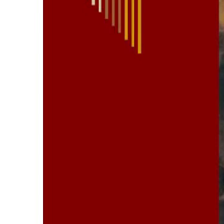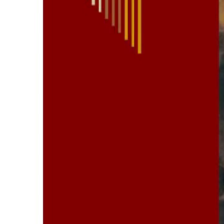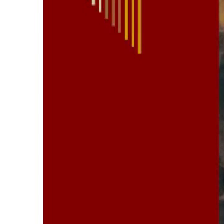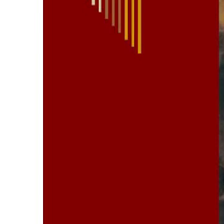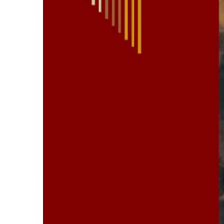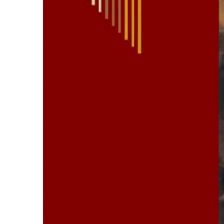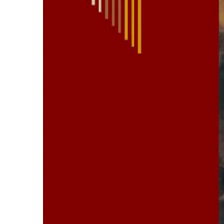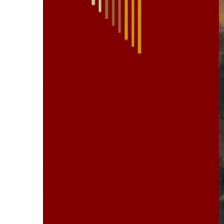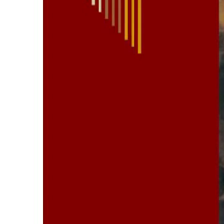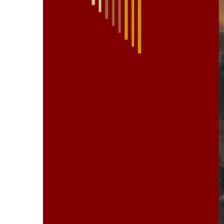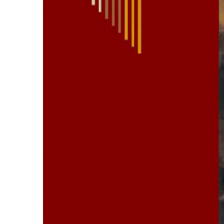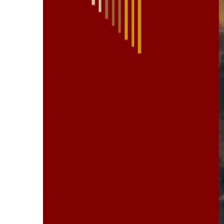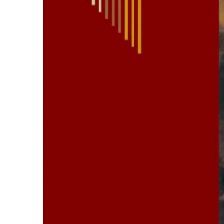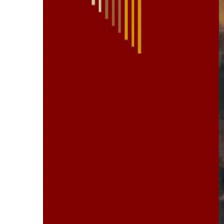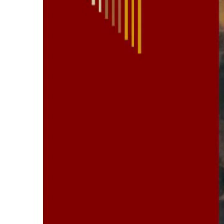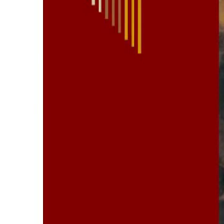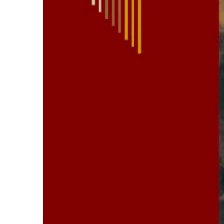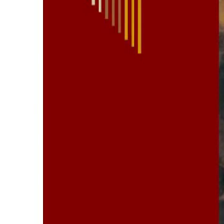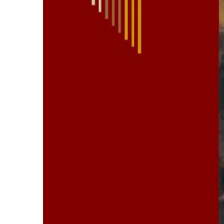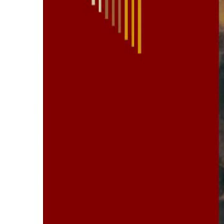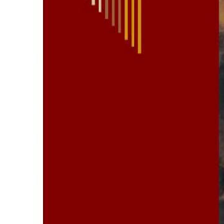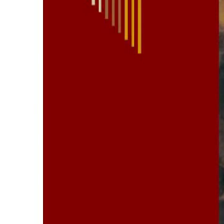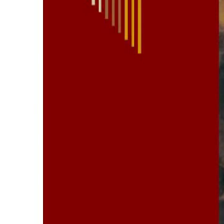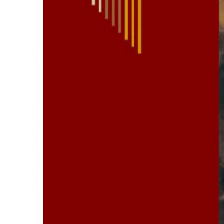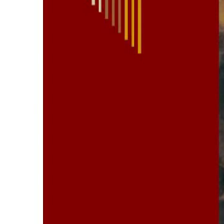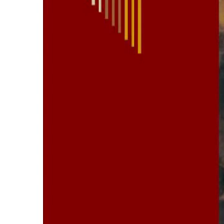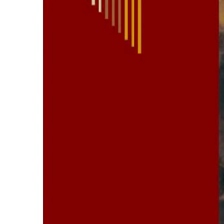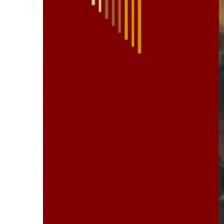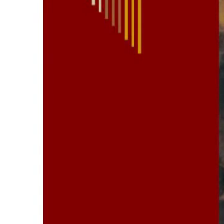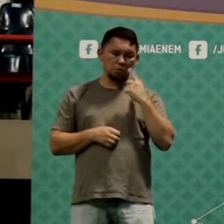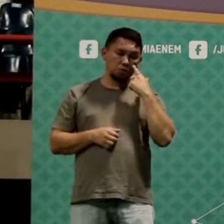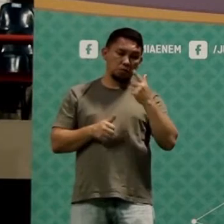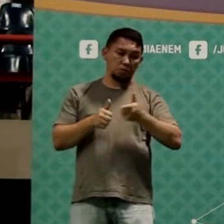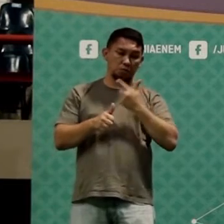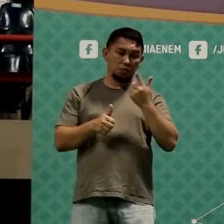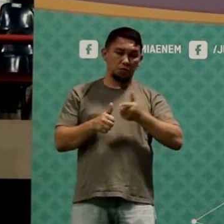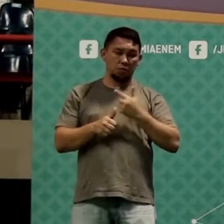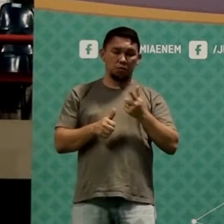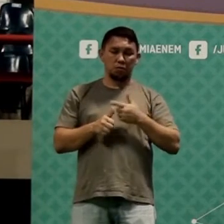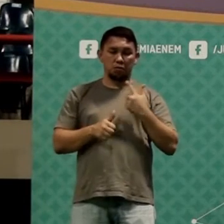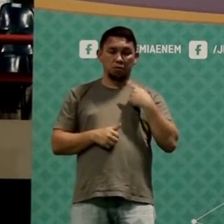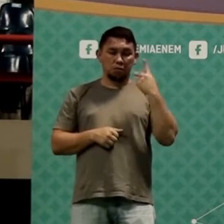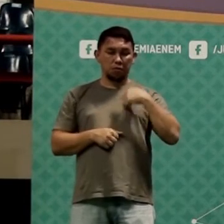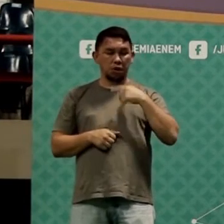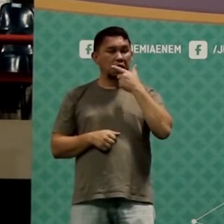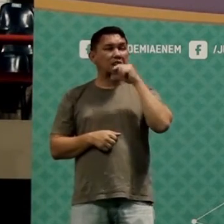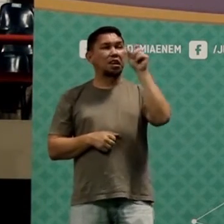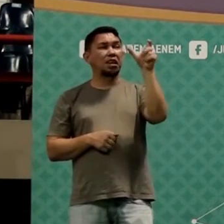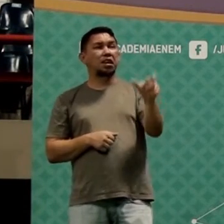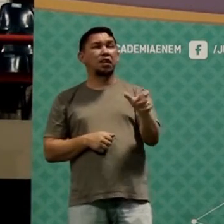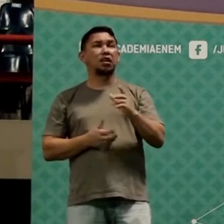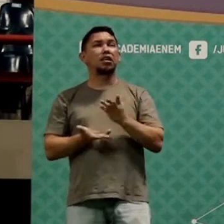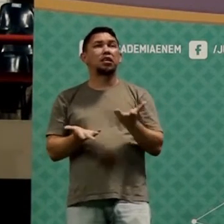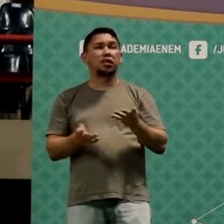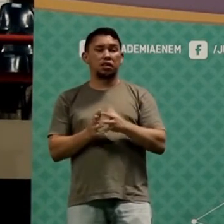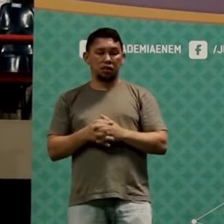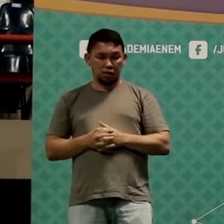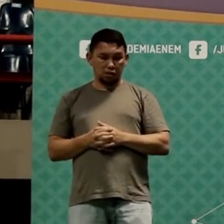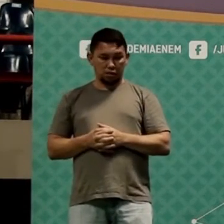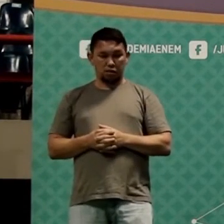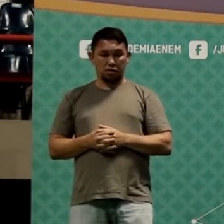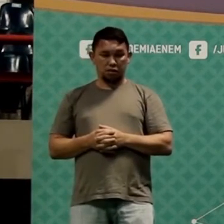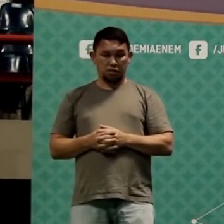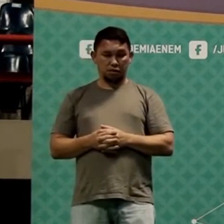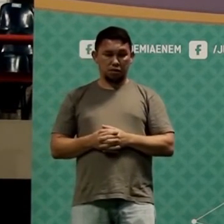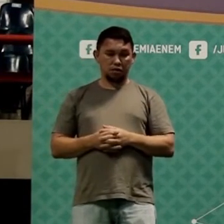o grande nó dessa obra? O nó da obra, primeiro foi que passou-se muito tempo para saber quem é ela. Tá certo?